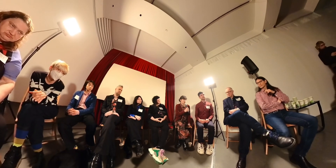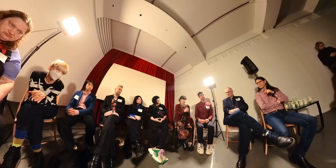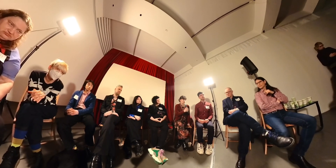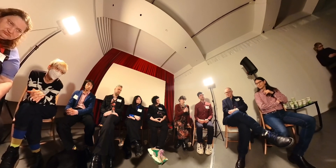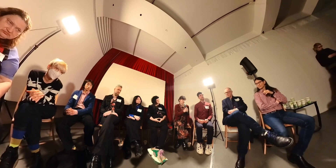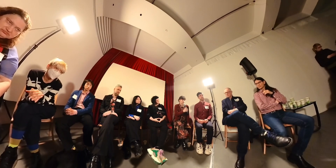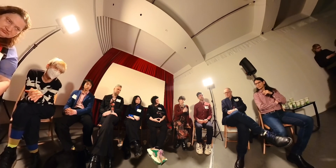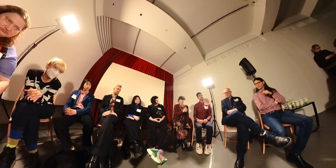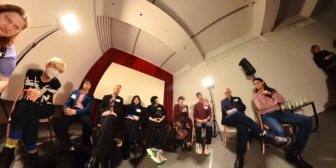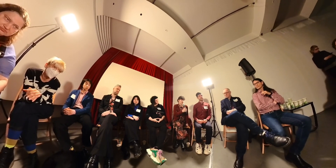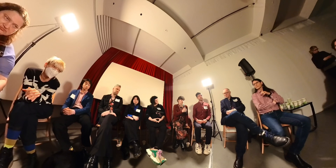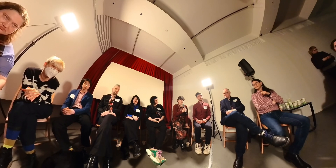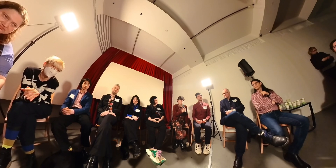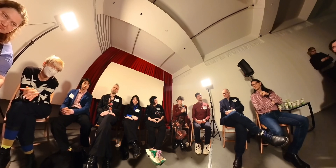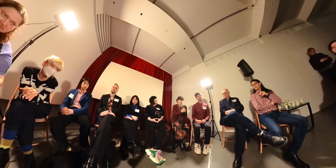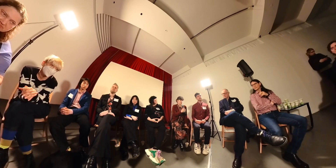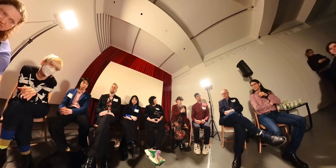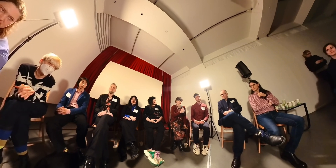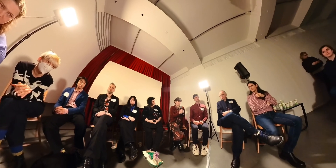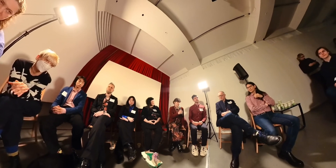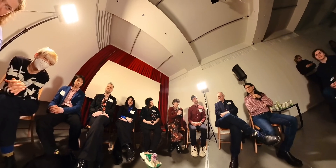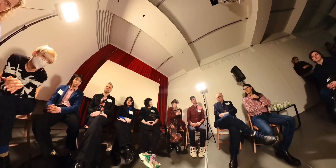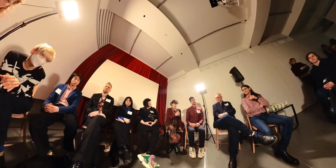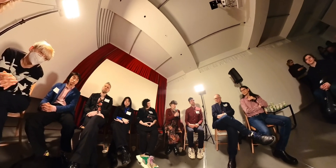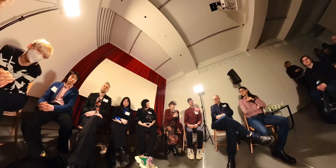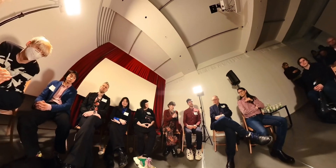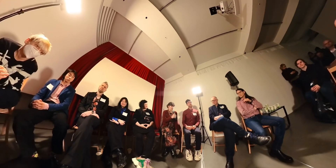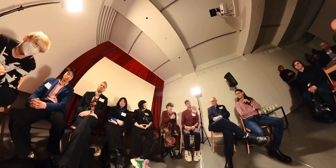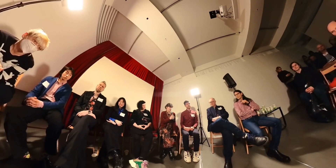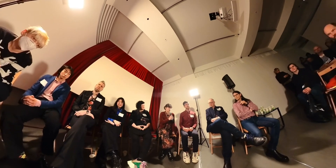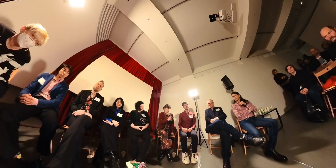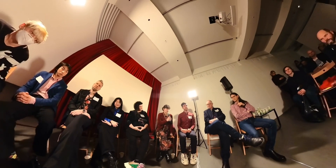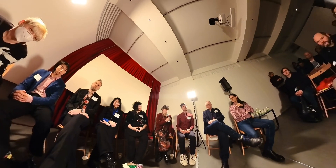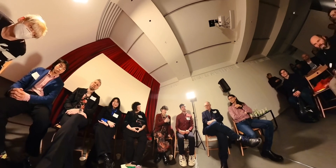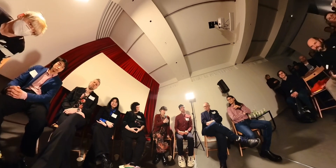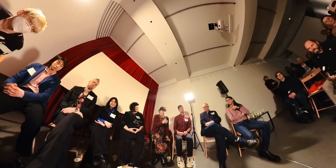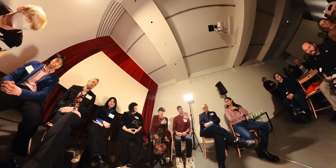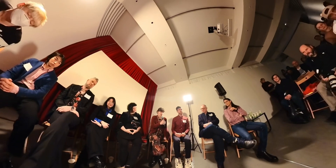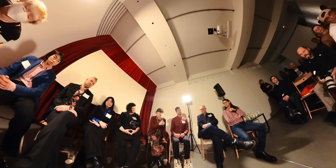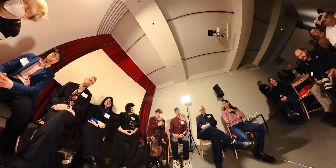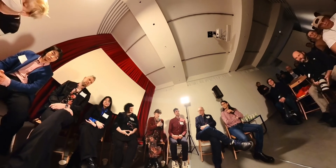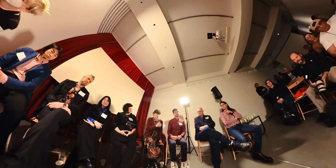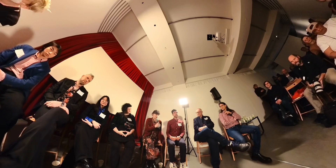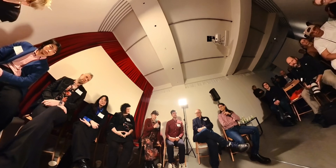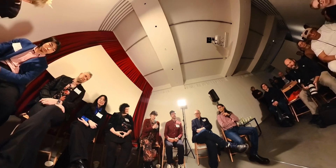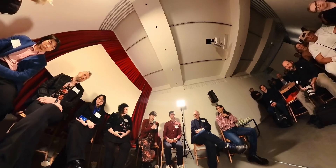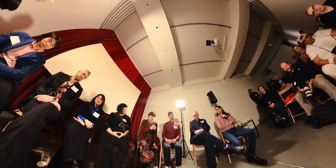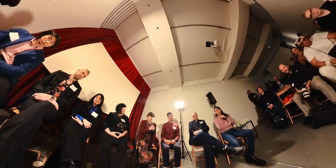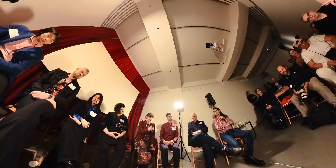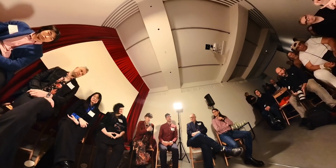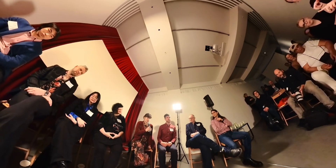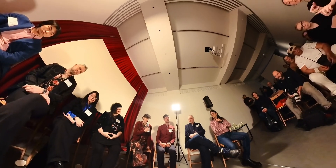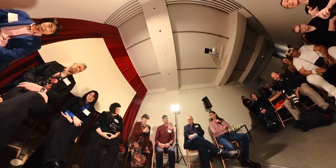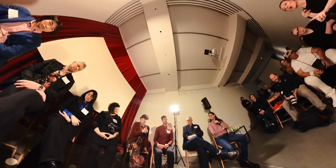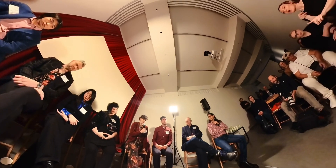se jmenuje DJ a je to tiché video, kde Mac hraje hlavní roli a je vytvořené